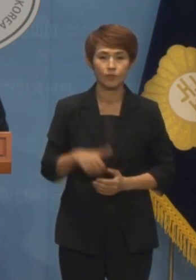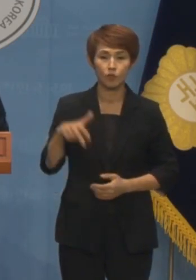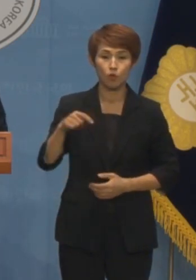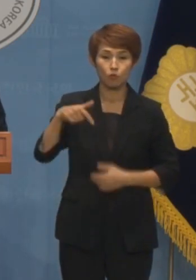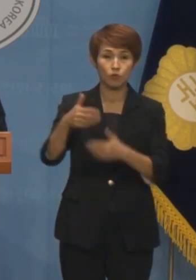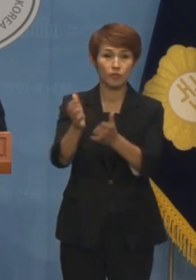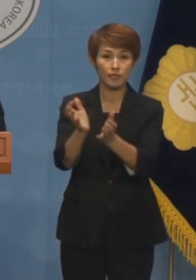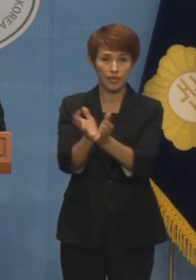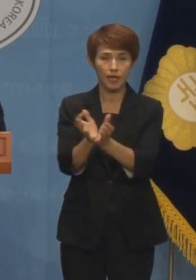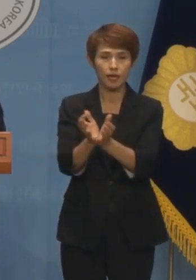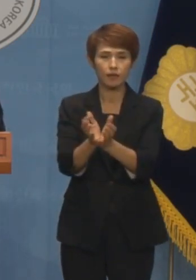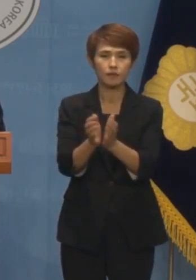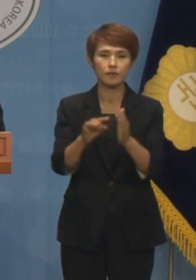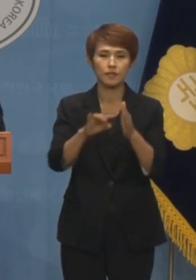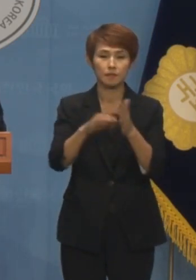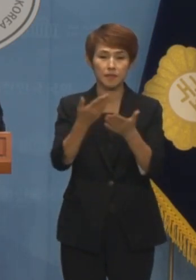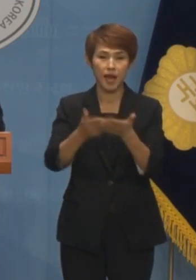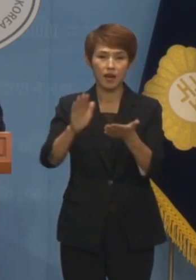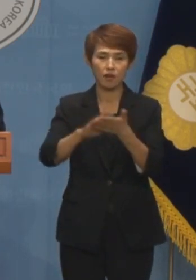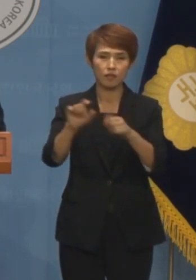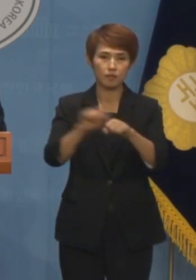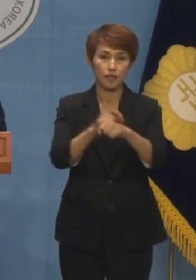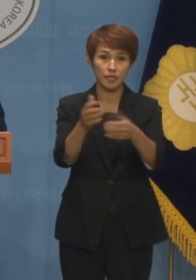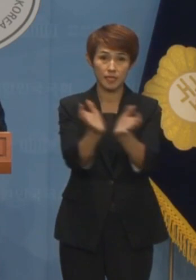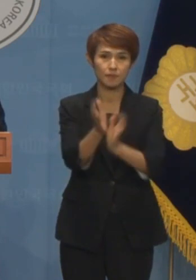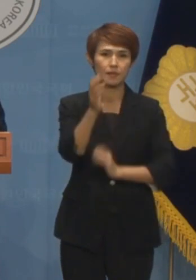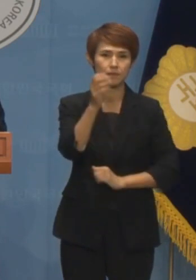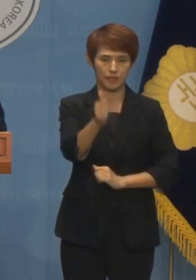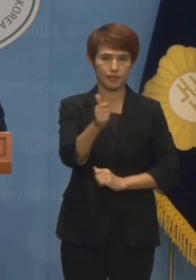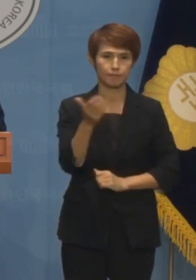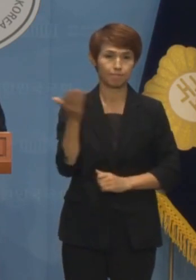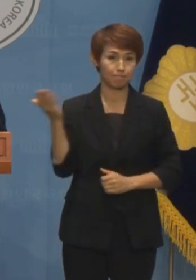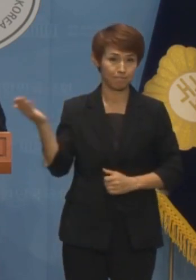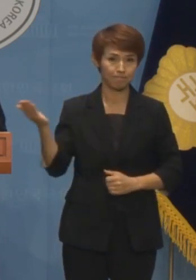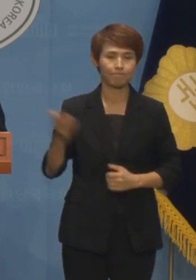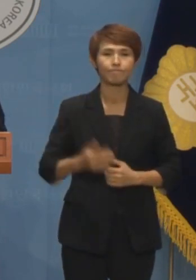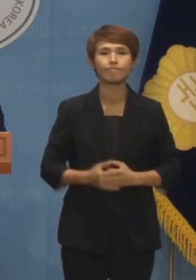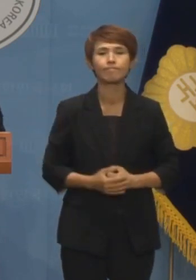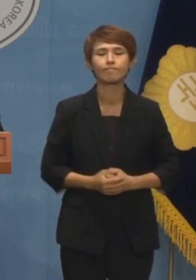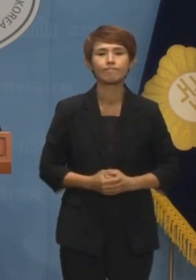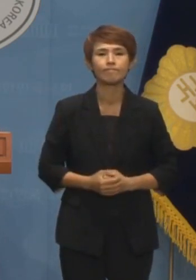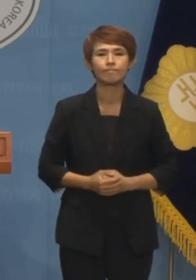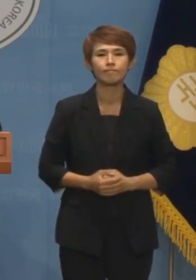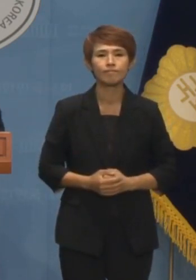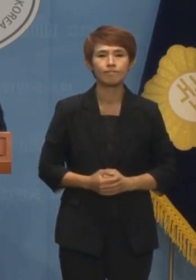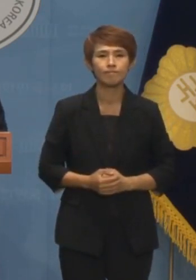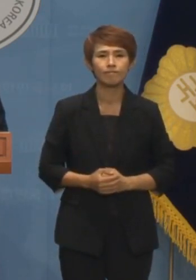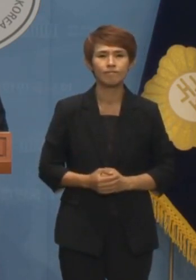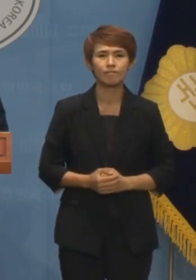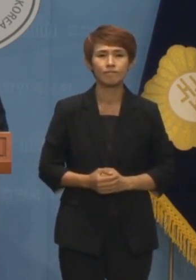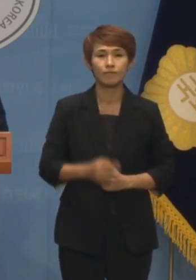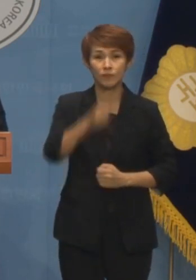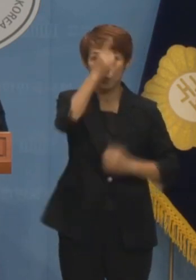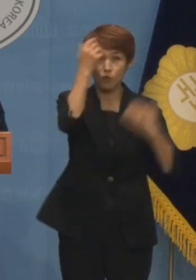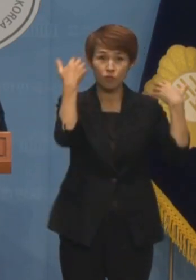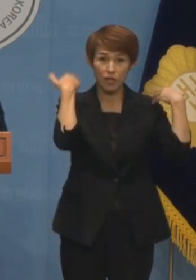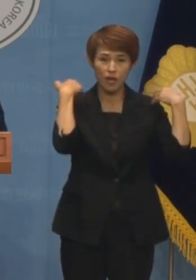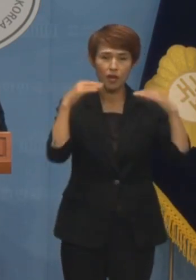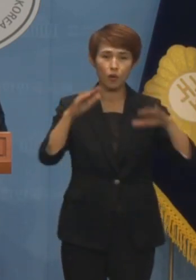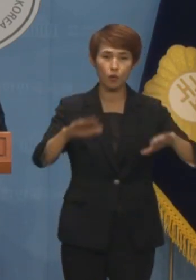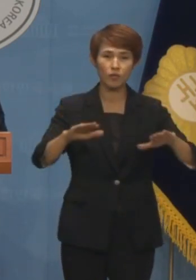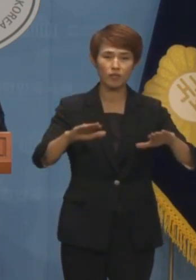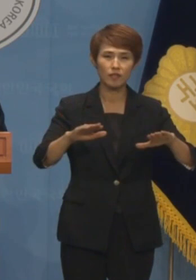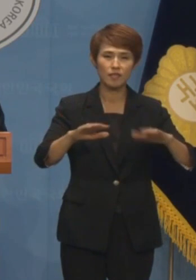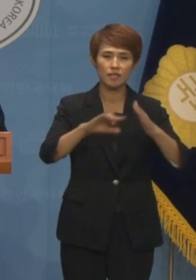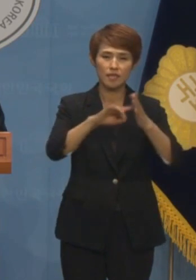조국혁신당 조세개혁 TF 단장, 국회 기획재정위원회 소속 국회의원 차기욱건입니다. 정부가 오늘